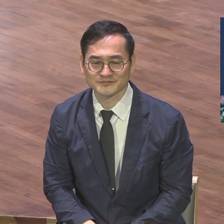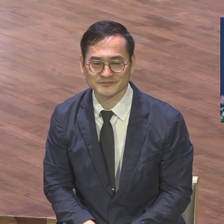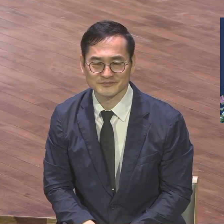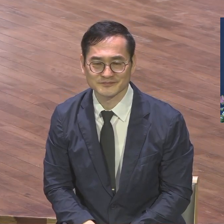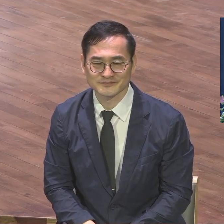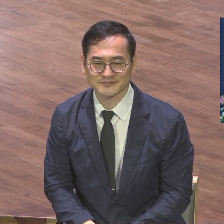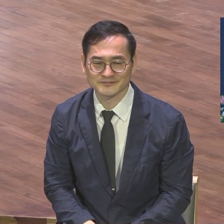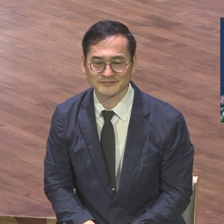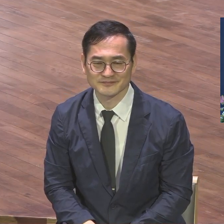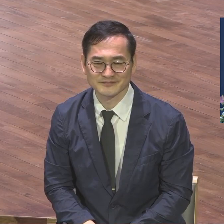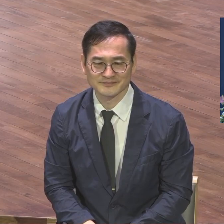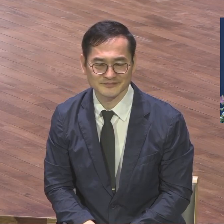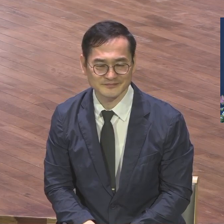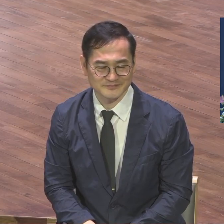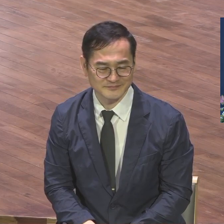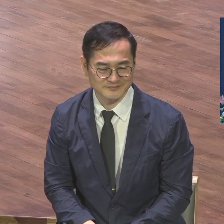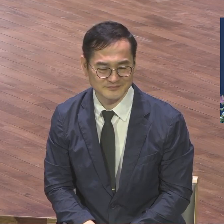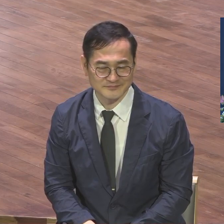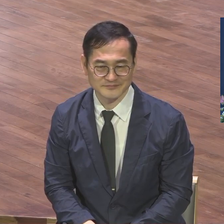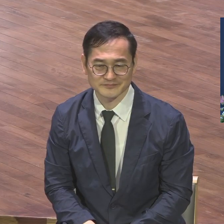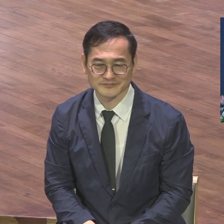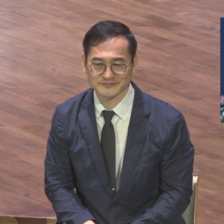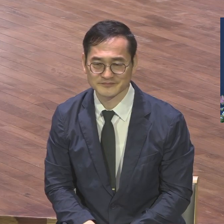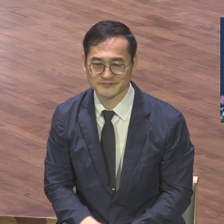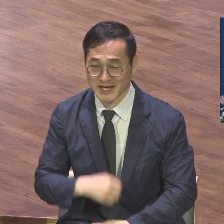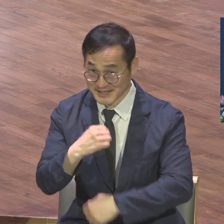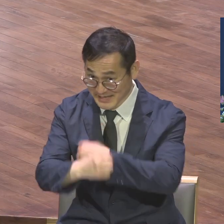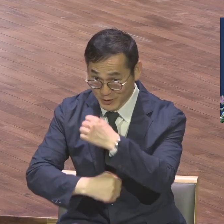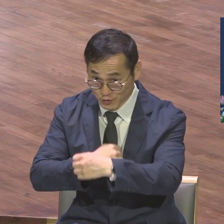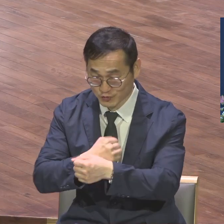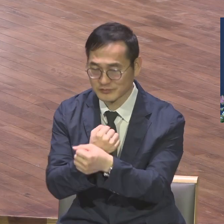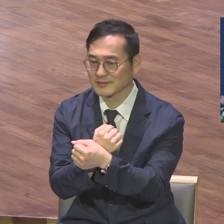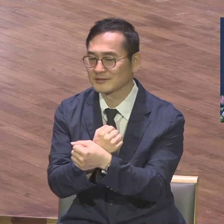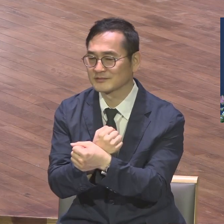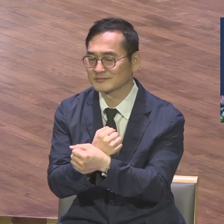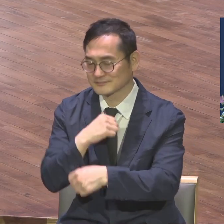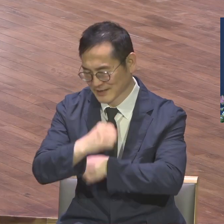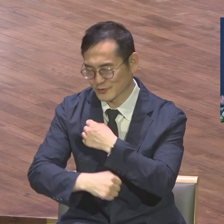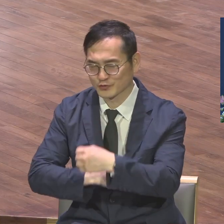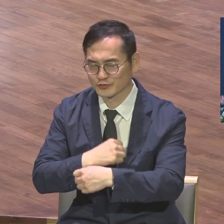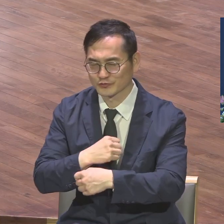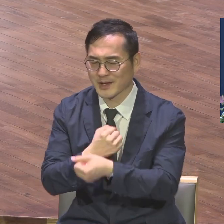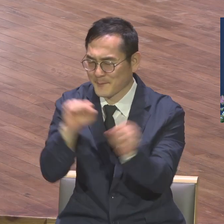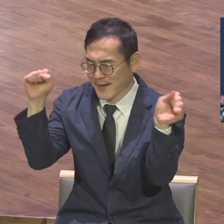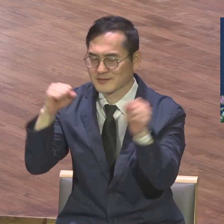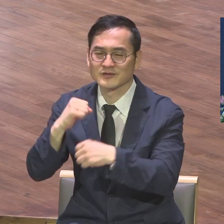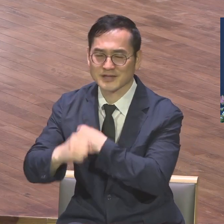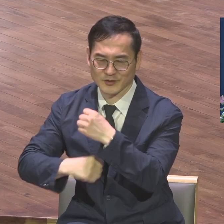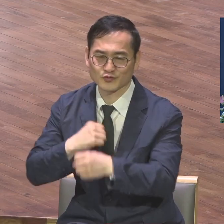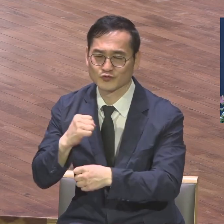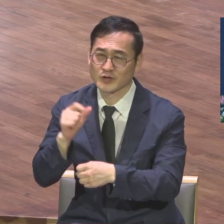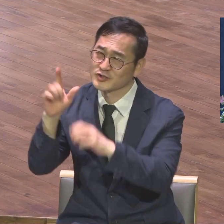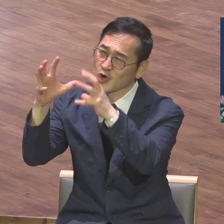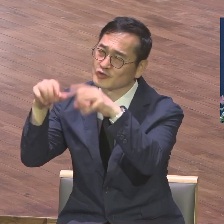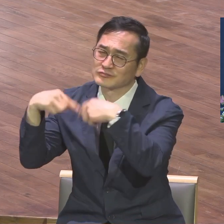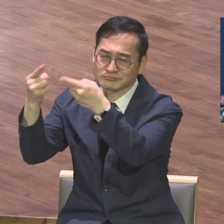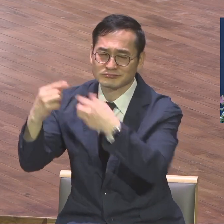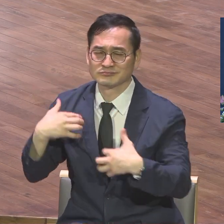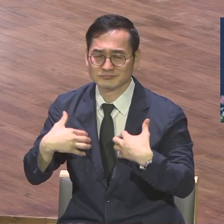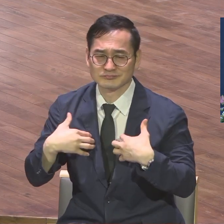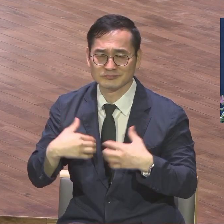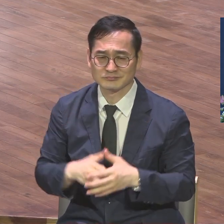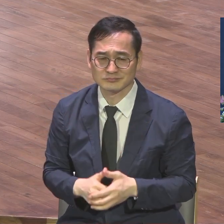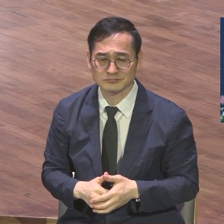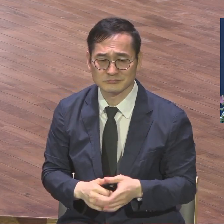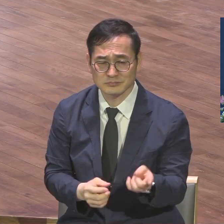그래서 성도의 이 삶은요 천국, 지상 천국 이유 없어. 감옥에서 세월왕 차고도